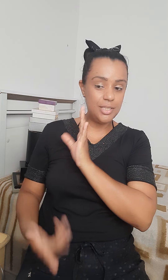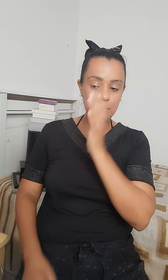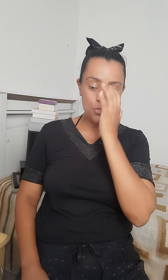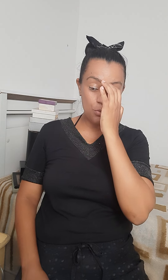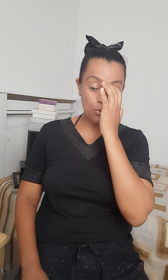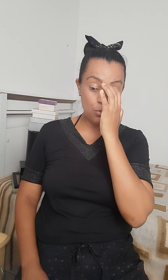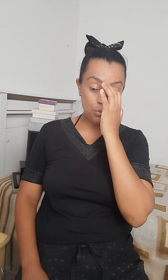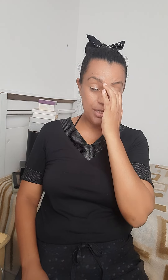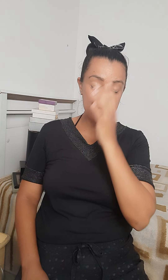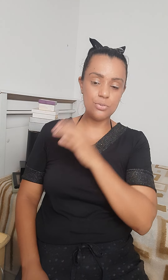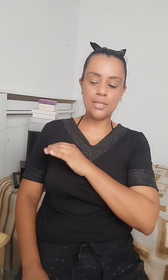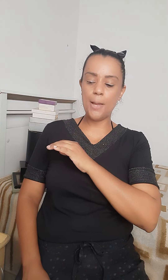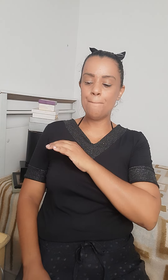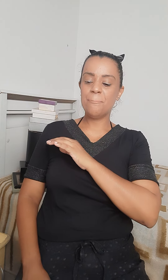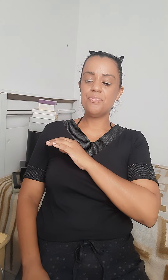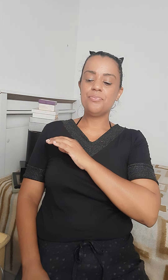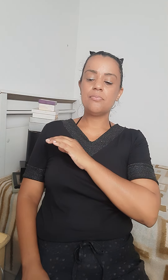Depende muito do contexto, tá?